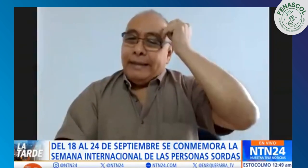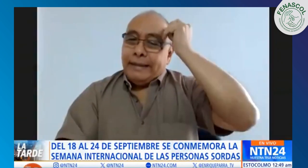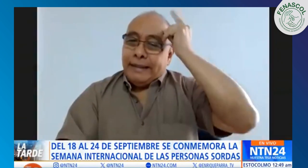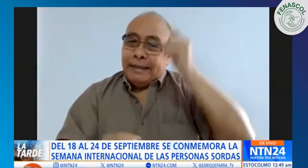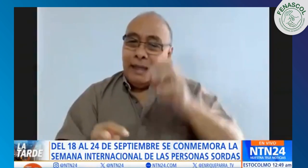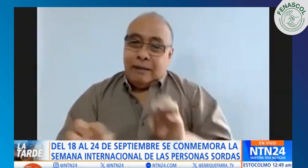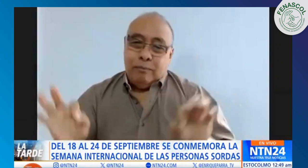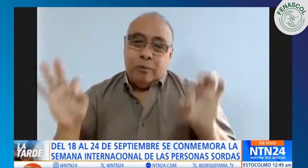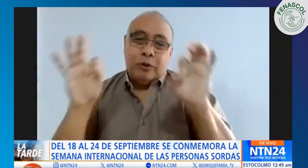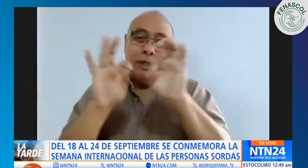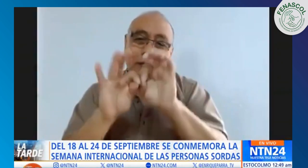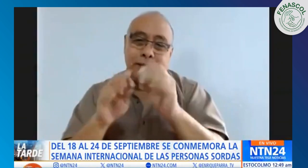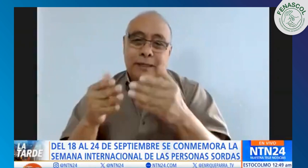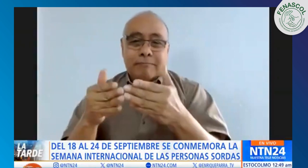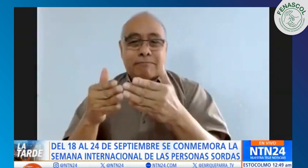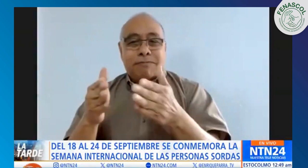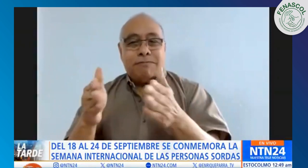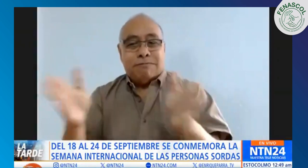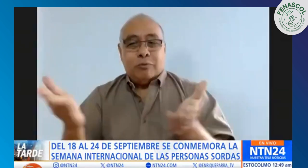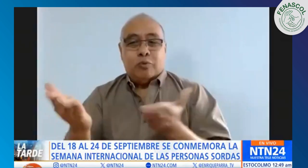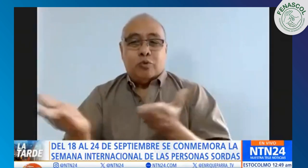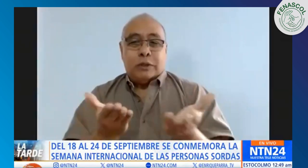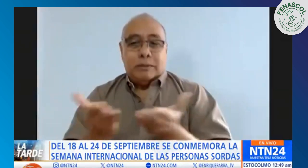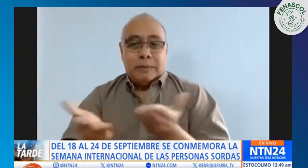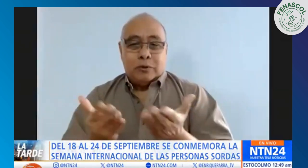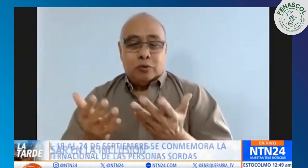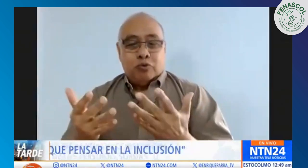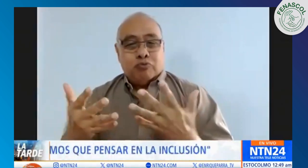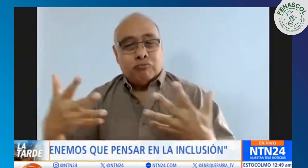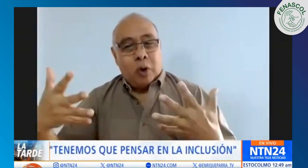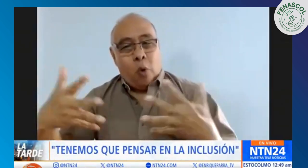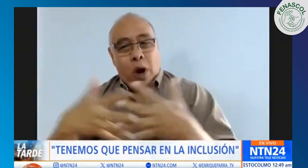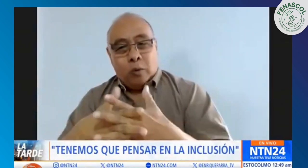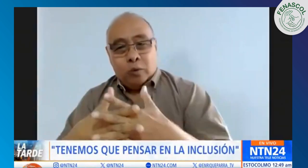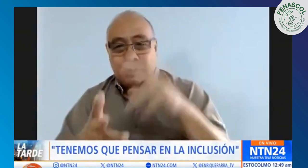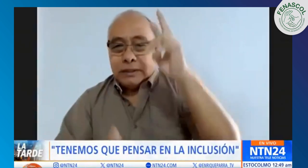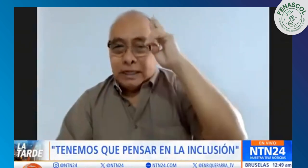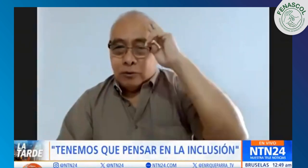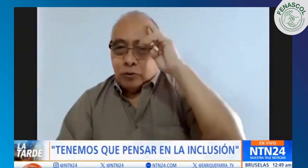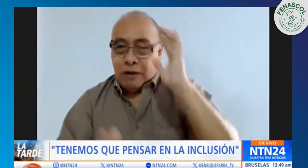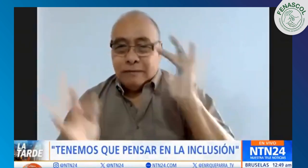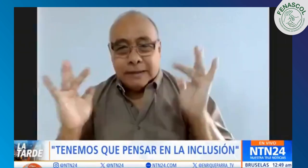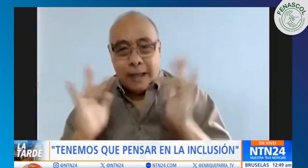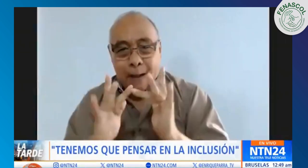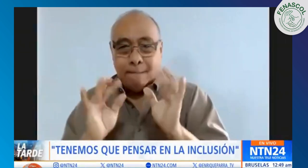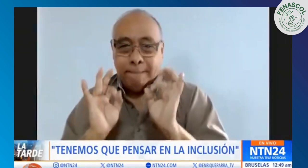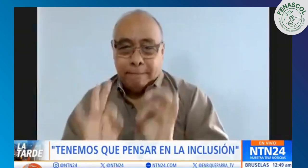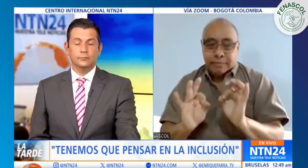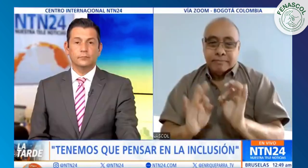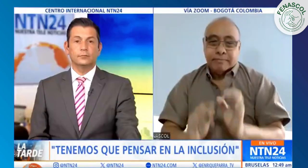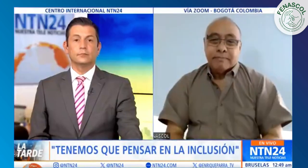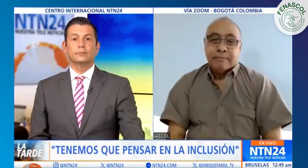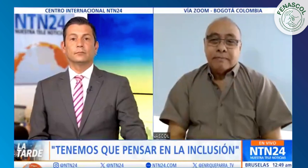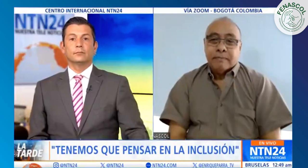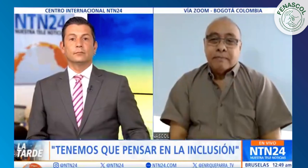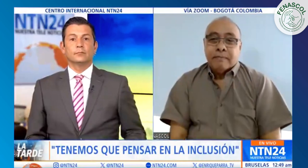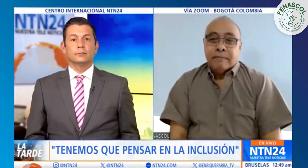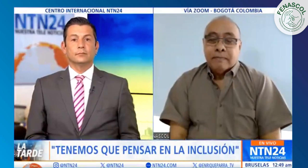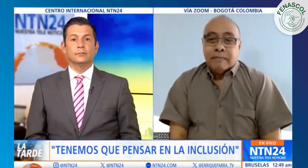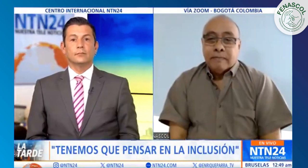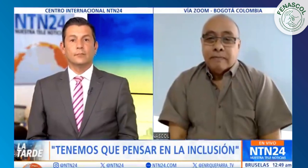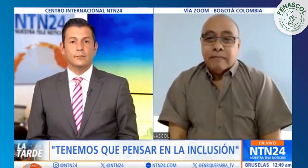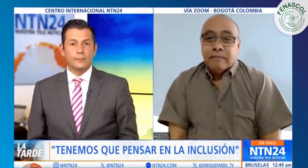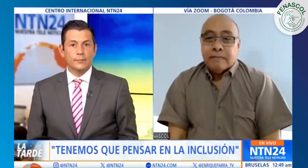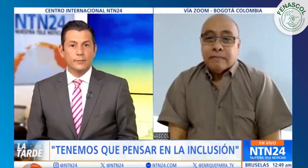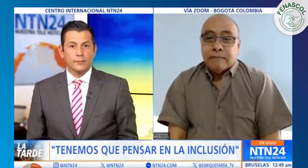tenemos que pensar en la inclusión, en transformar las instituciones desde dentro, que ellas piensen los